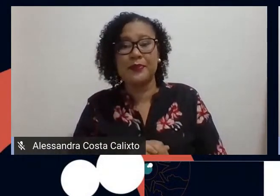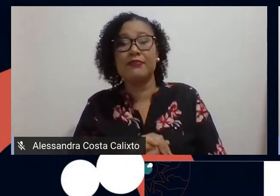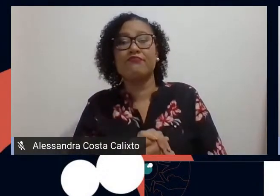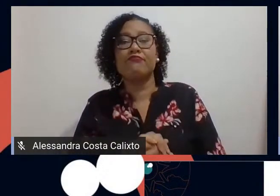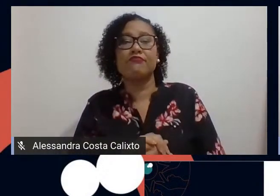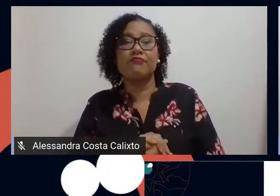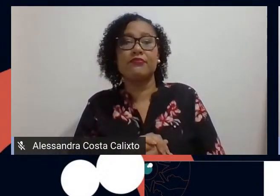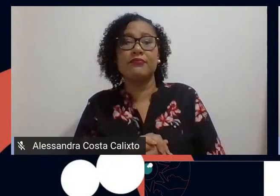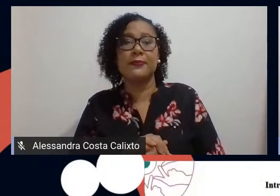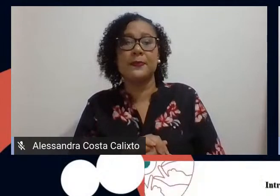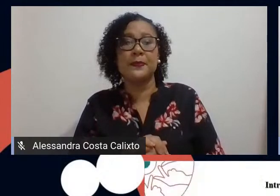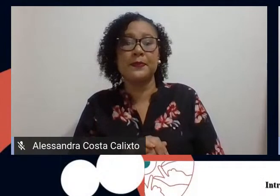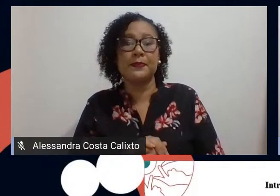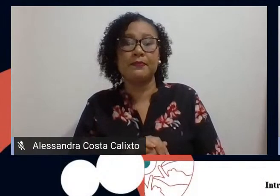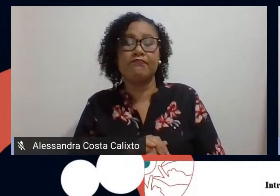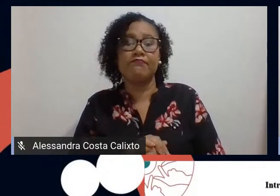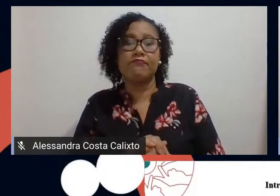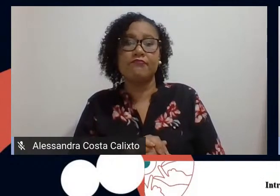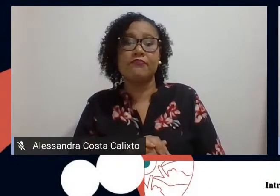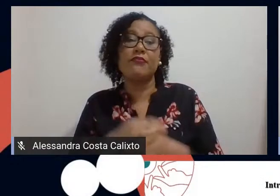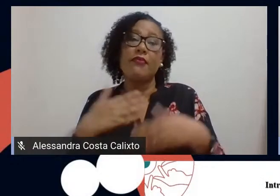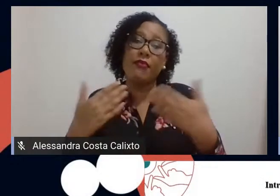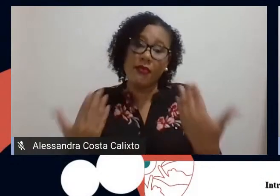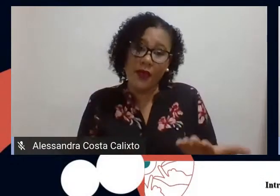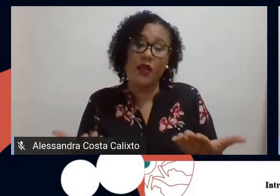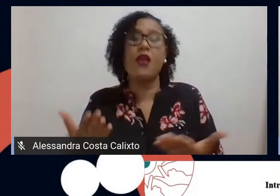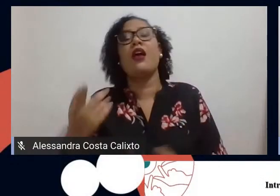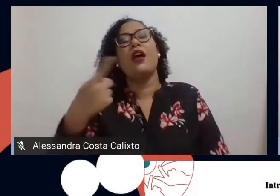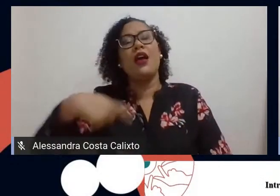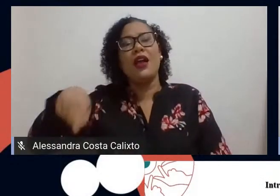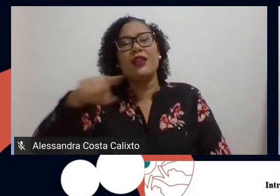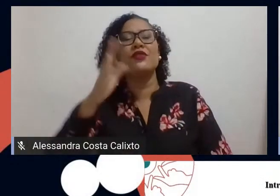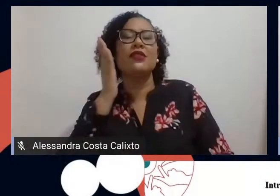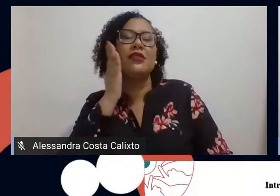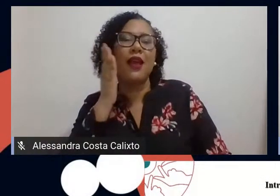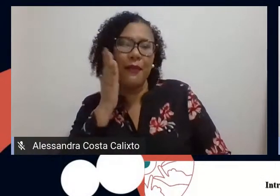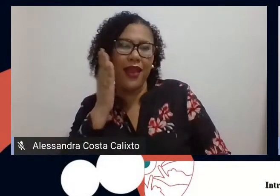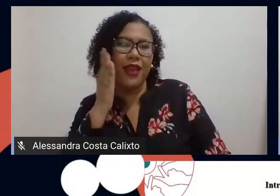surdos. Pode passar para o próximo slide.